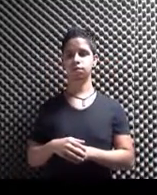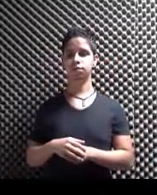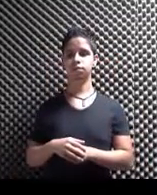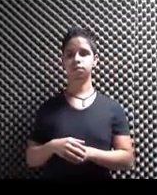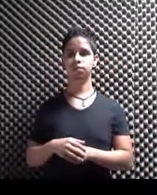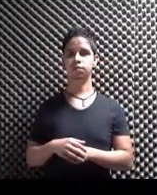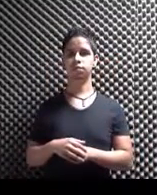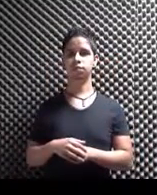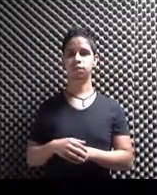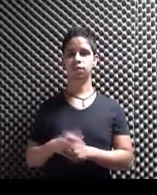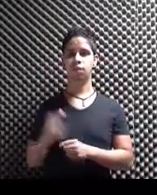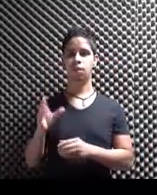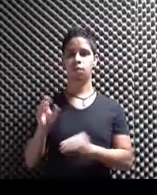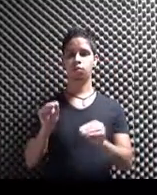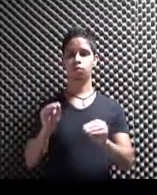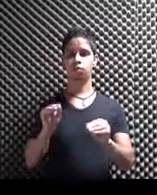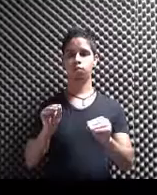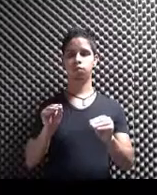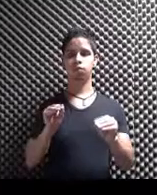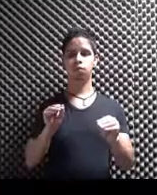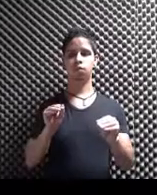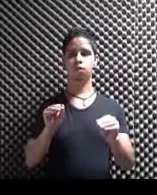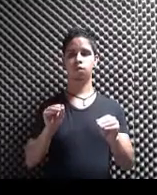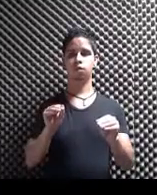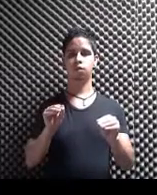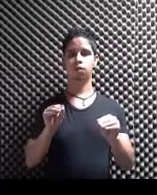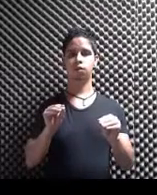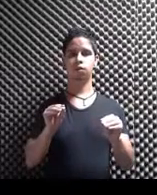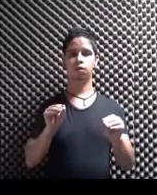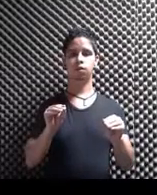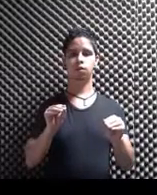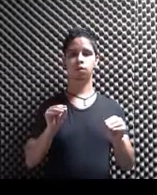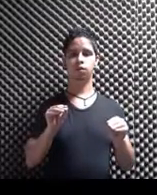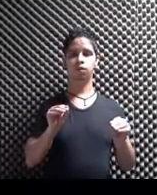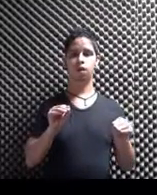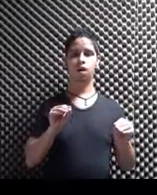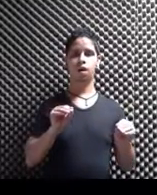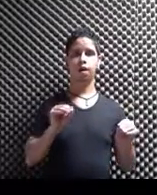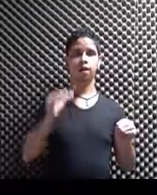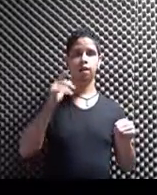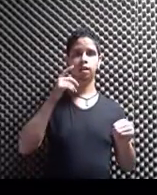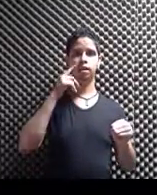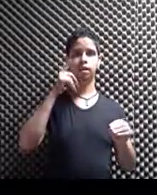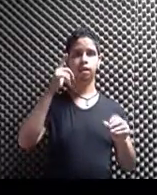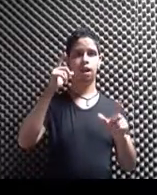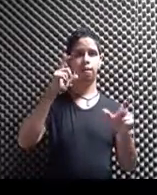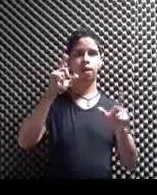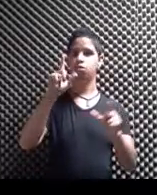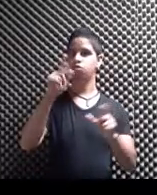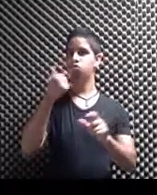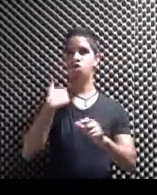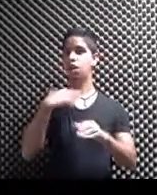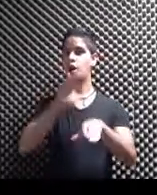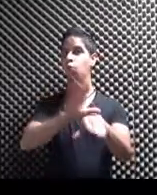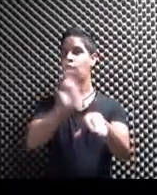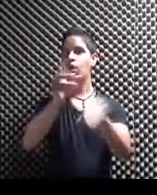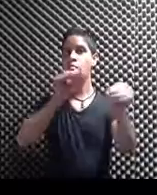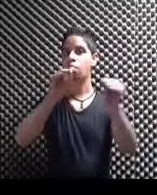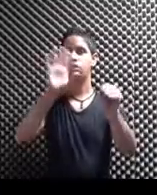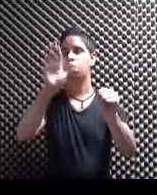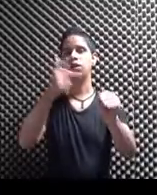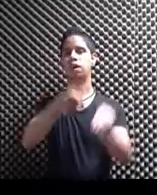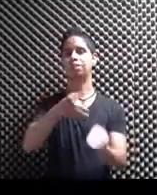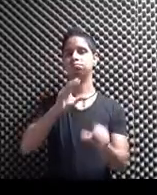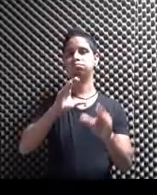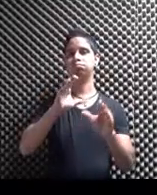si la montaña no la va a vamos mira vamos a hacer un zoom Dios mío la gusta su computadora ahí está el